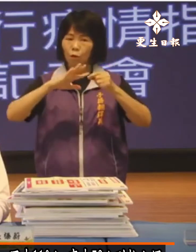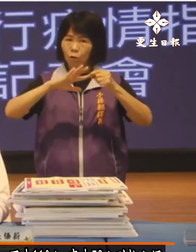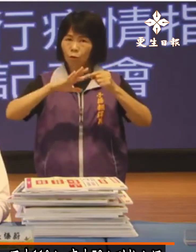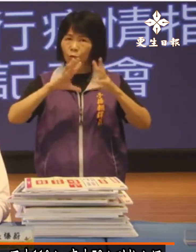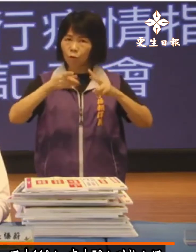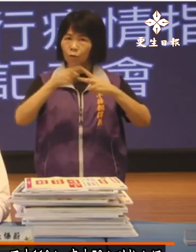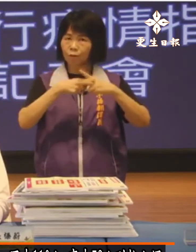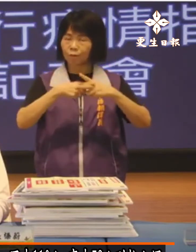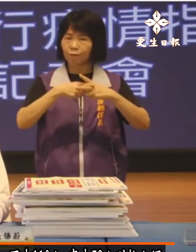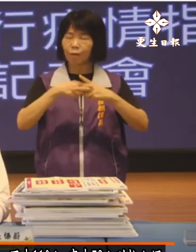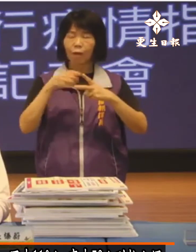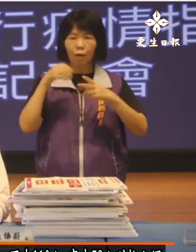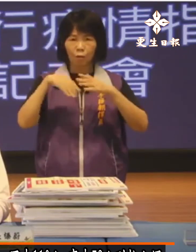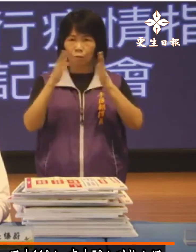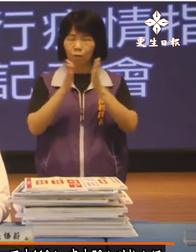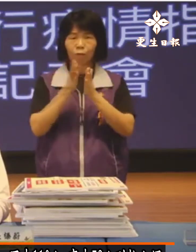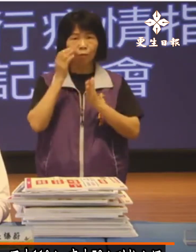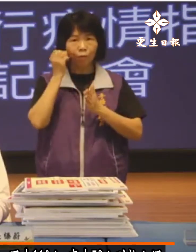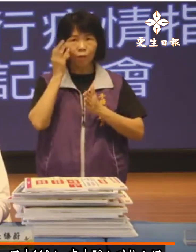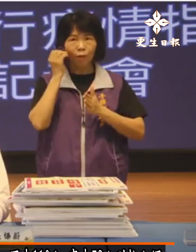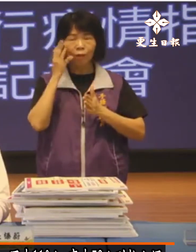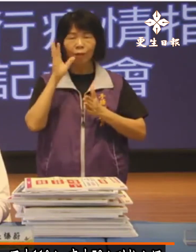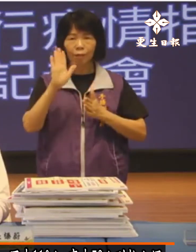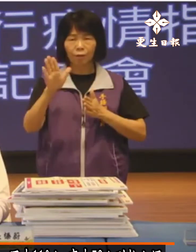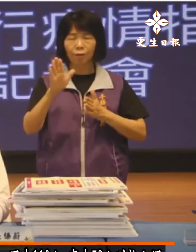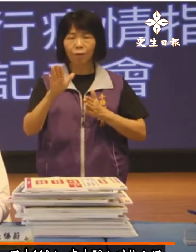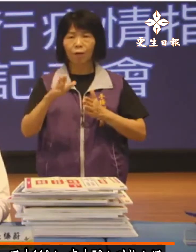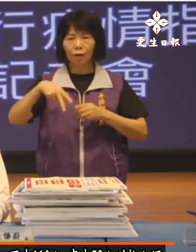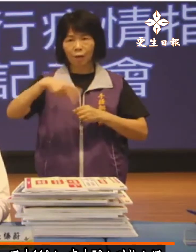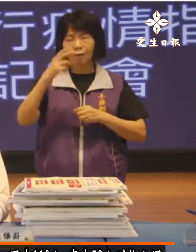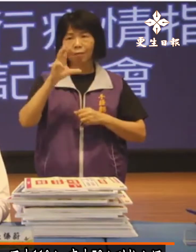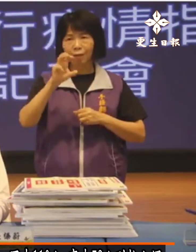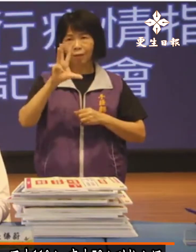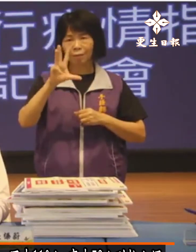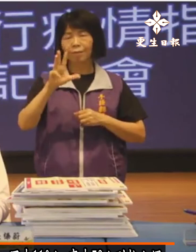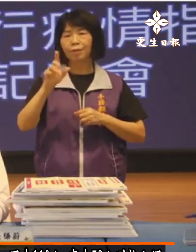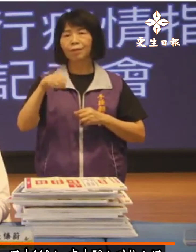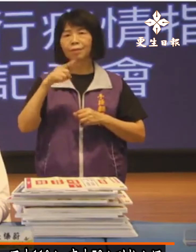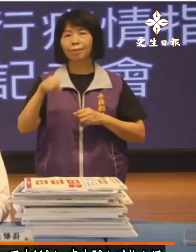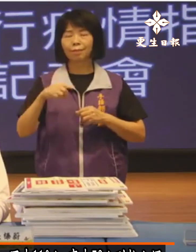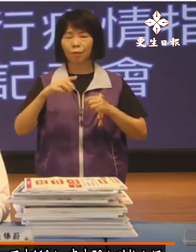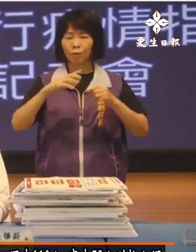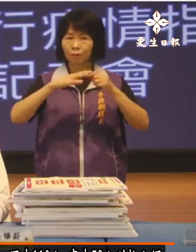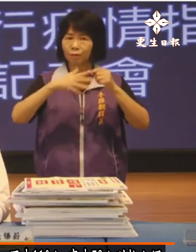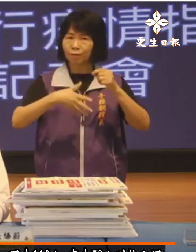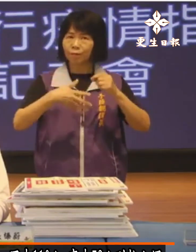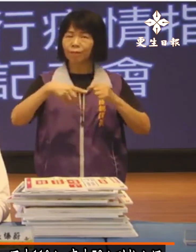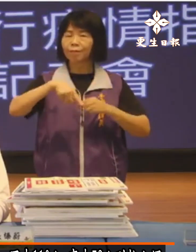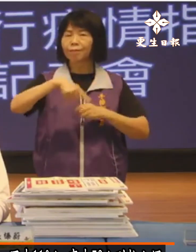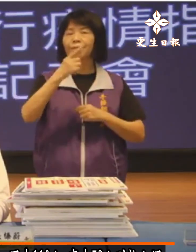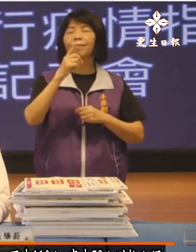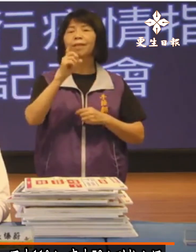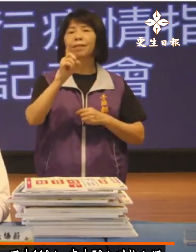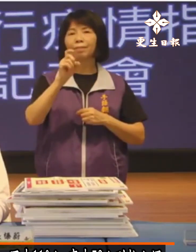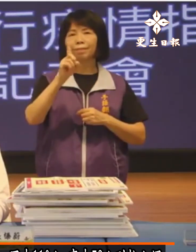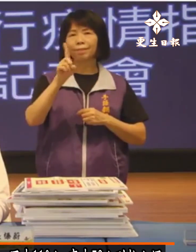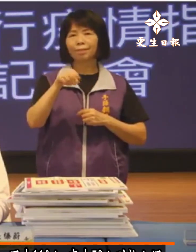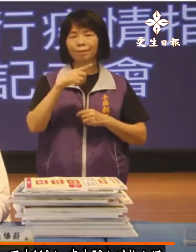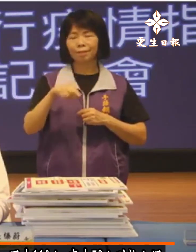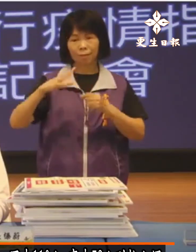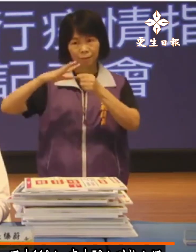有288人还是到校上课，国中有111人，高中